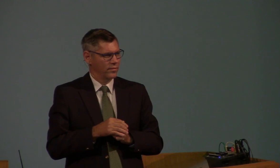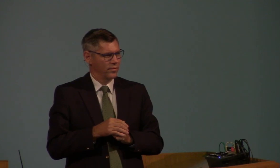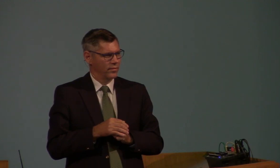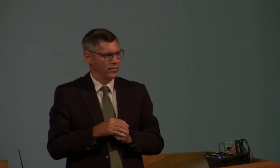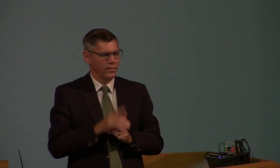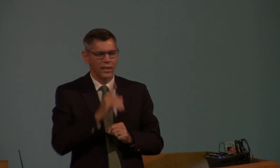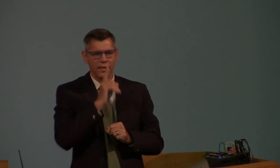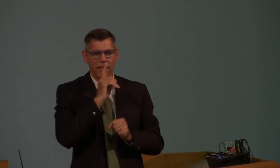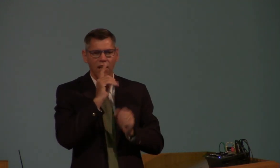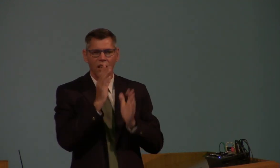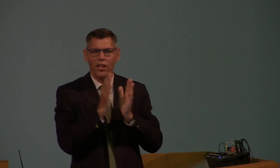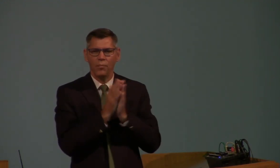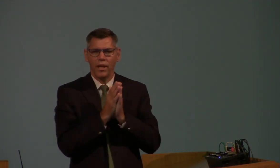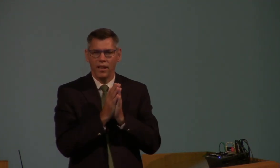In 'n stil gebed.